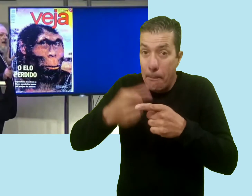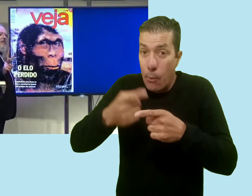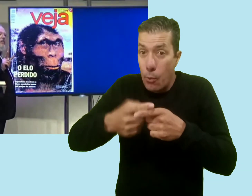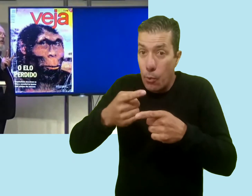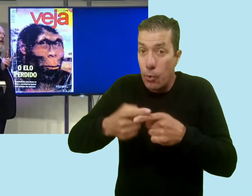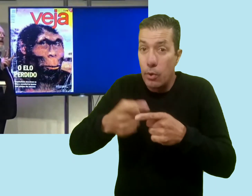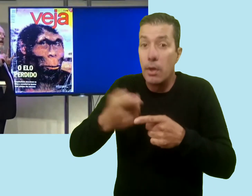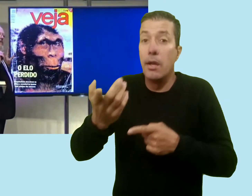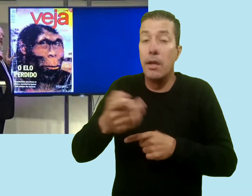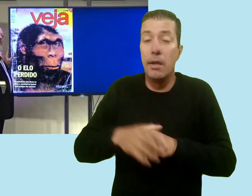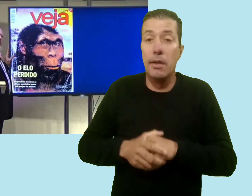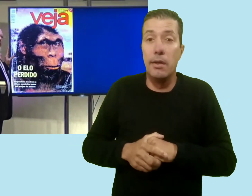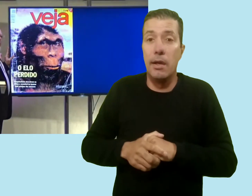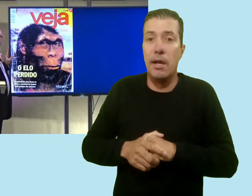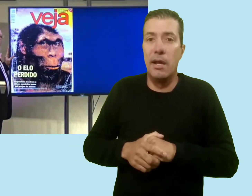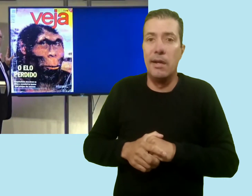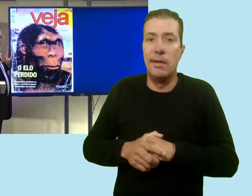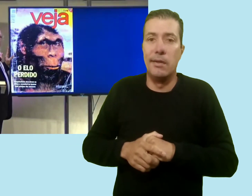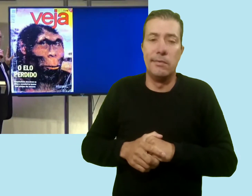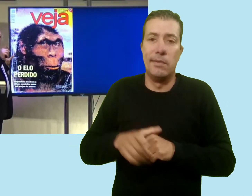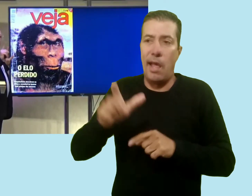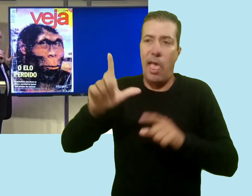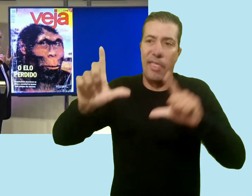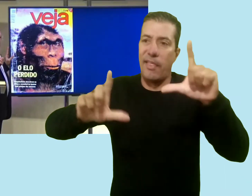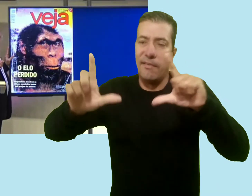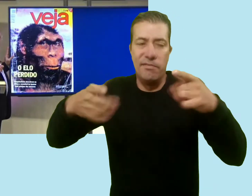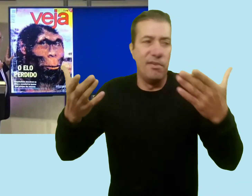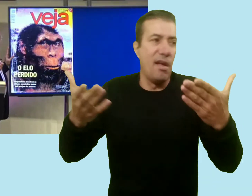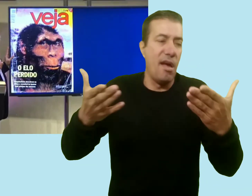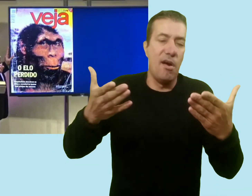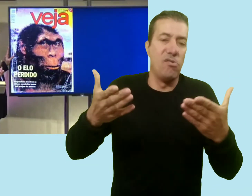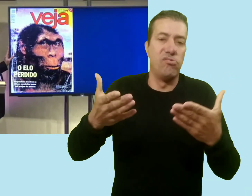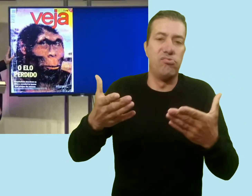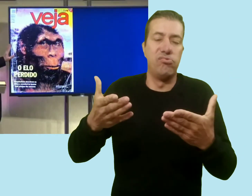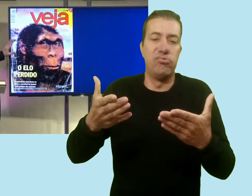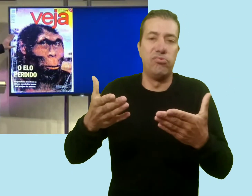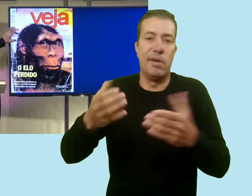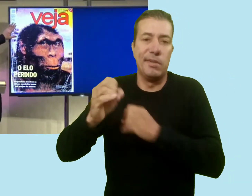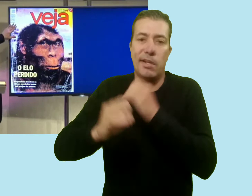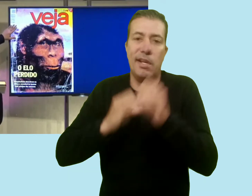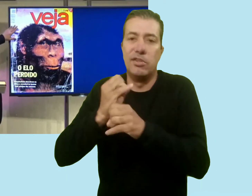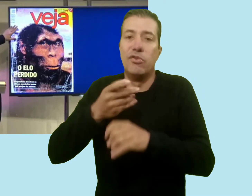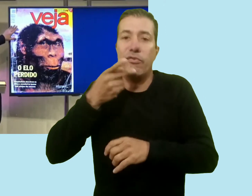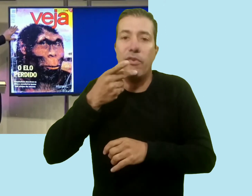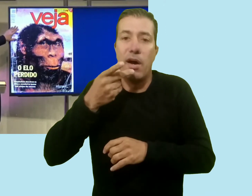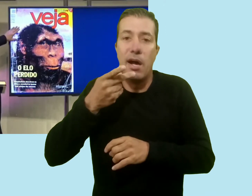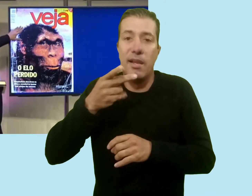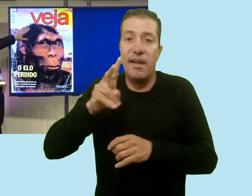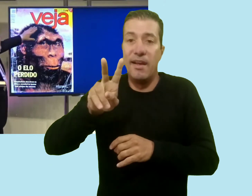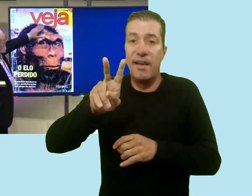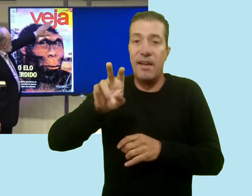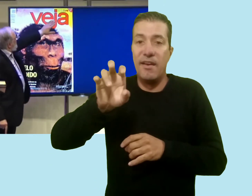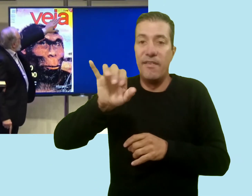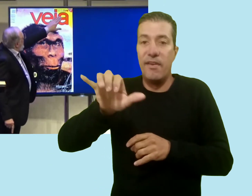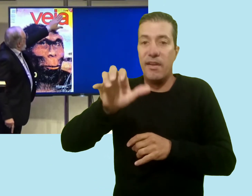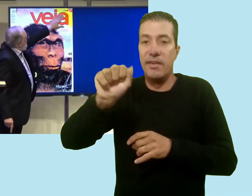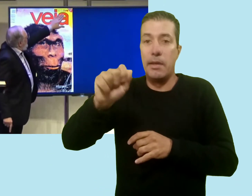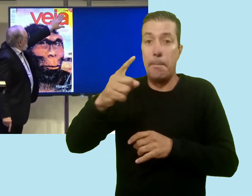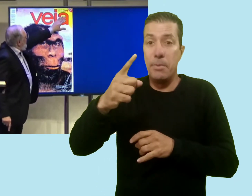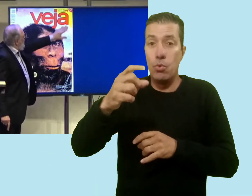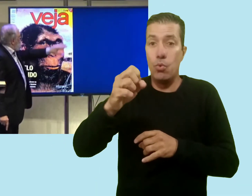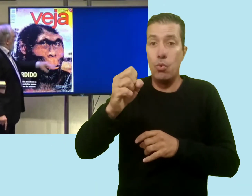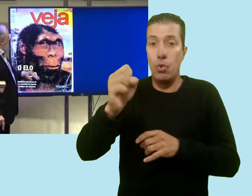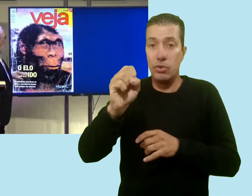E sabe por que a mídia não fala? Eu vou te explicar por quê. Isso aqui é uma revista Veja, bem antiga, ela é